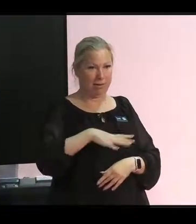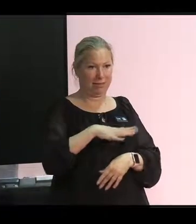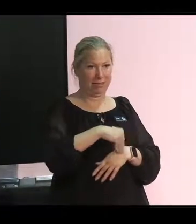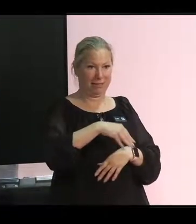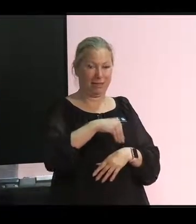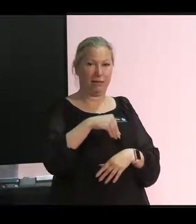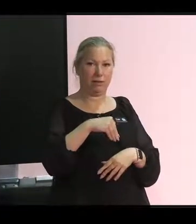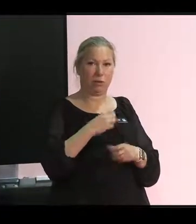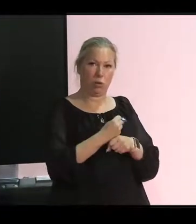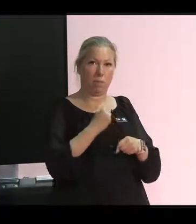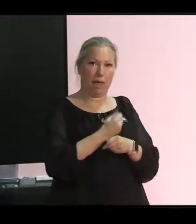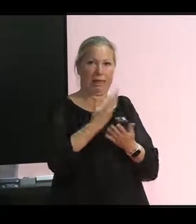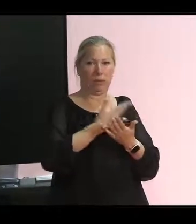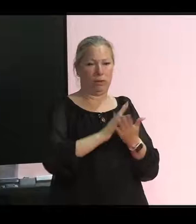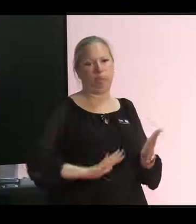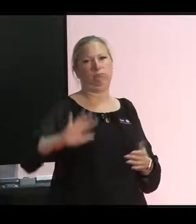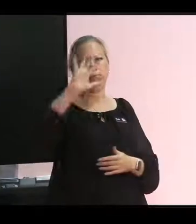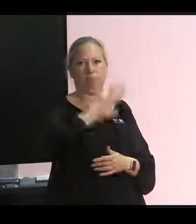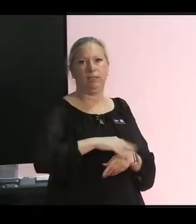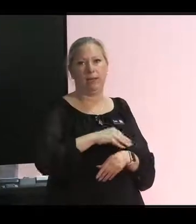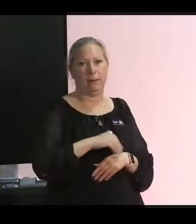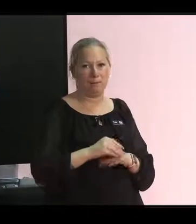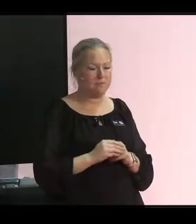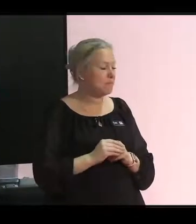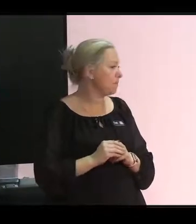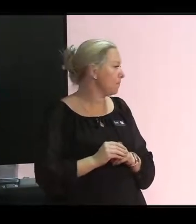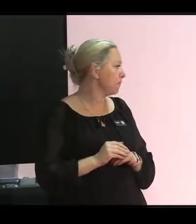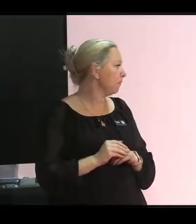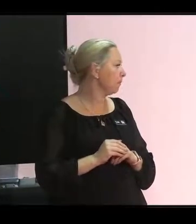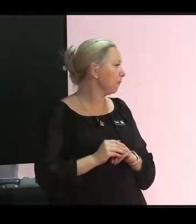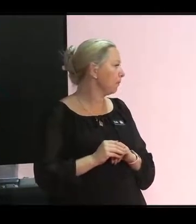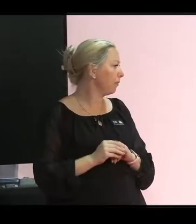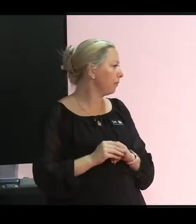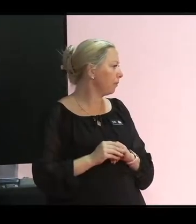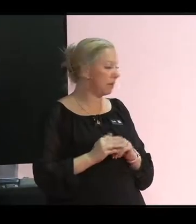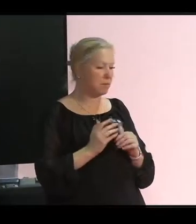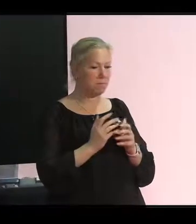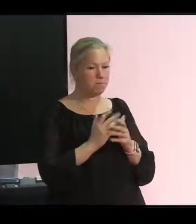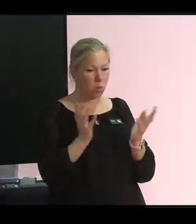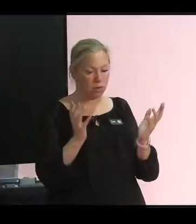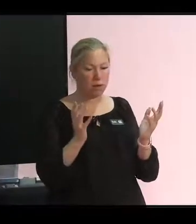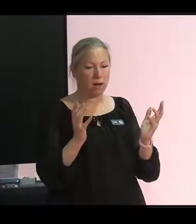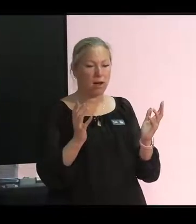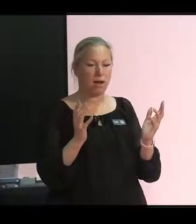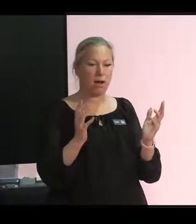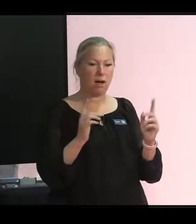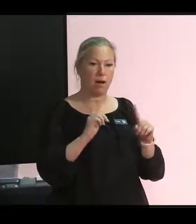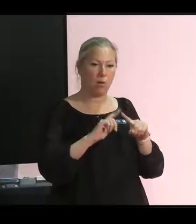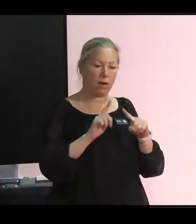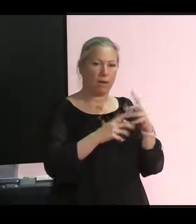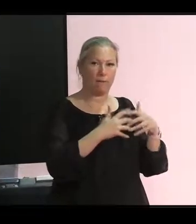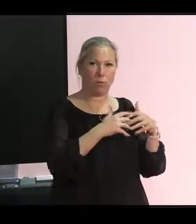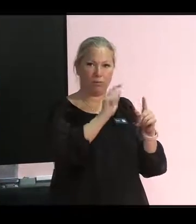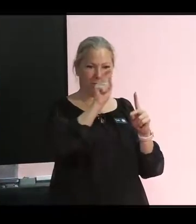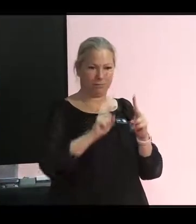jobbar nationellt med de här frågorna, som är en paraplyorganisation där många av de olika funkisorganisationerna